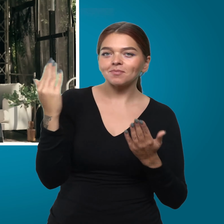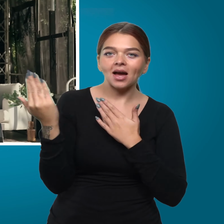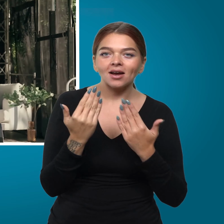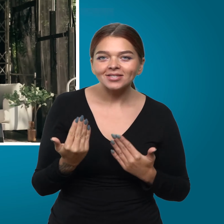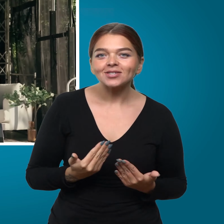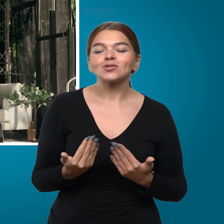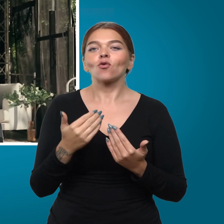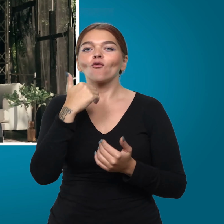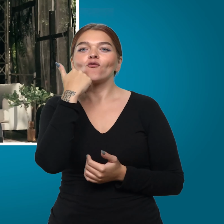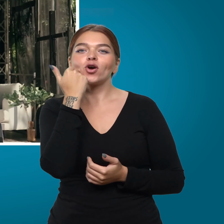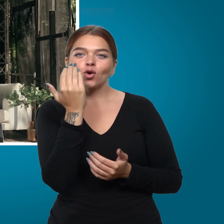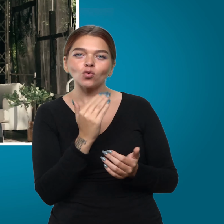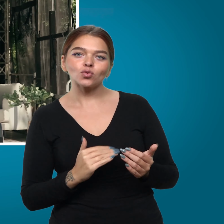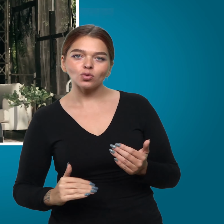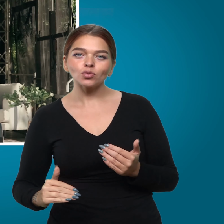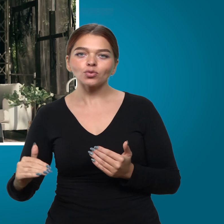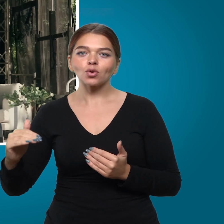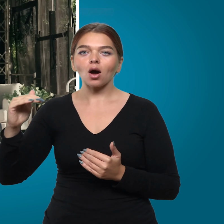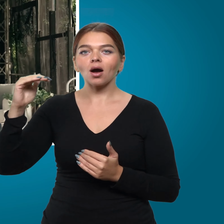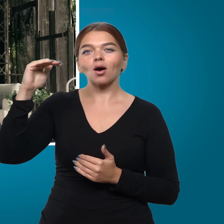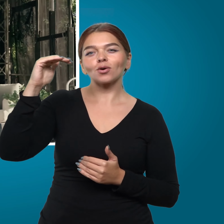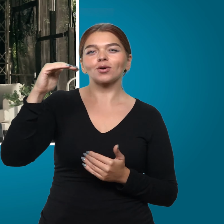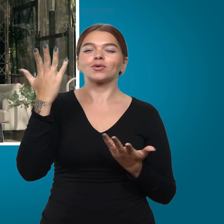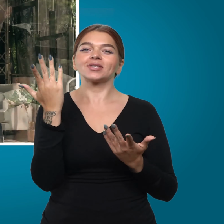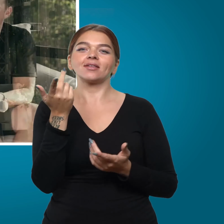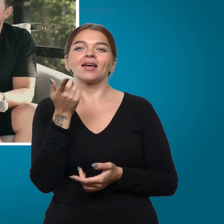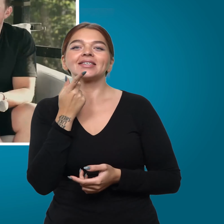suaugę seriją. Va, tos knygos jau buvo tokios